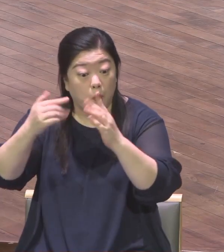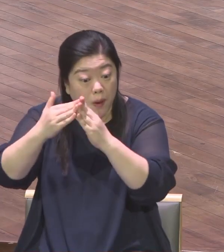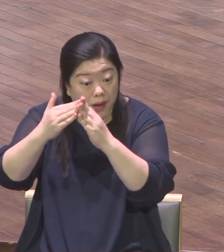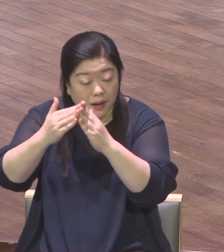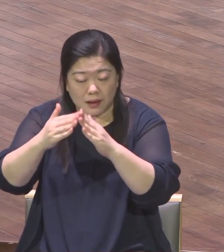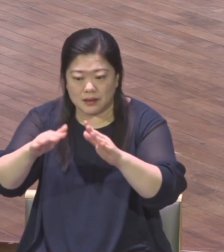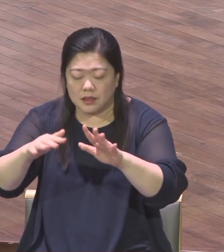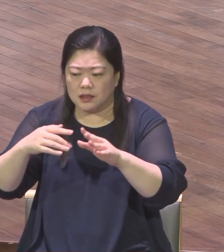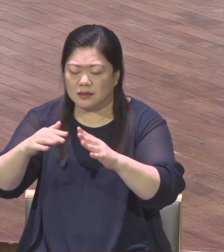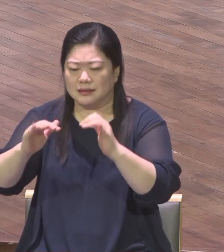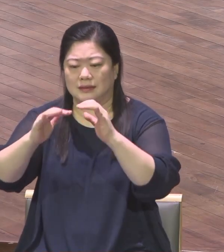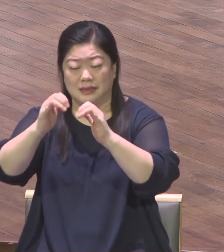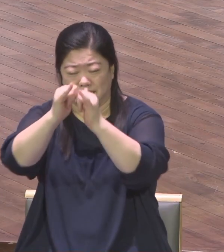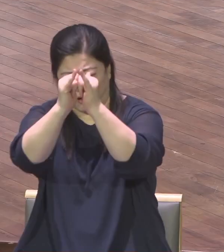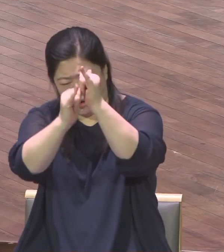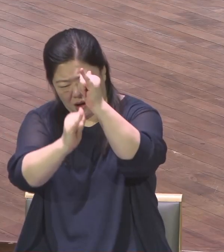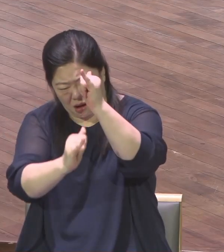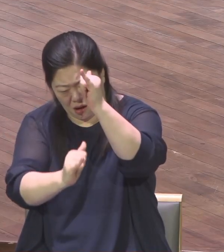있어요.